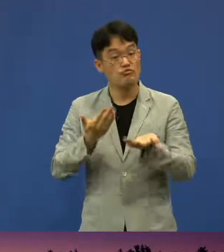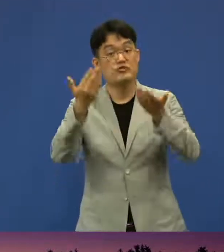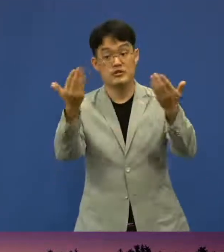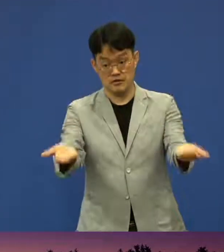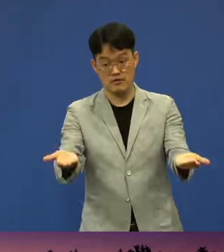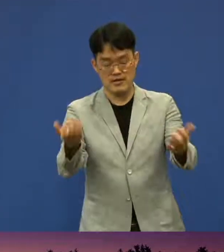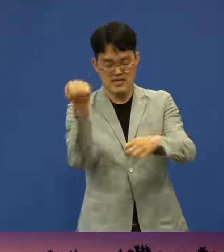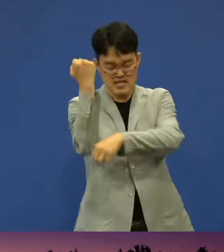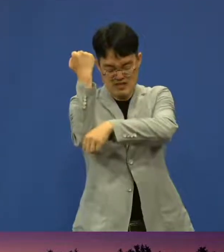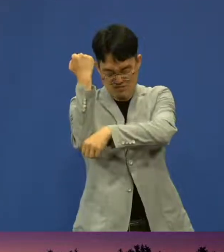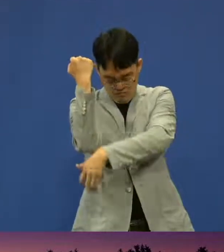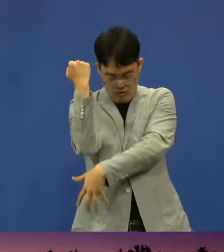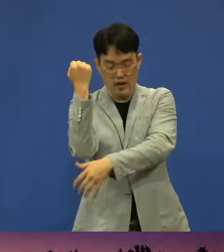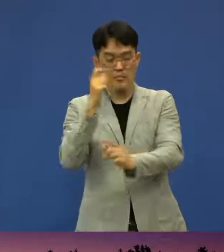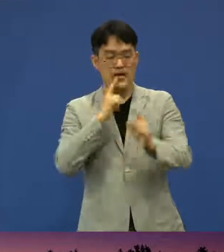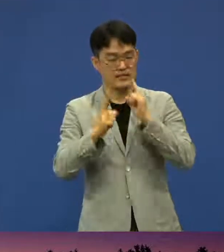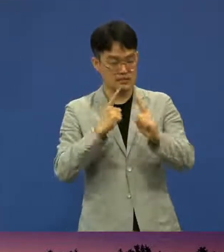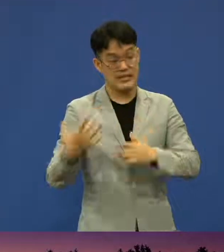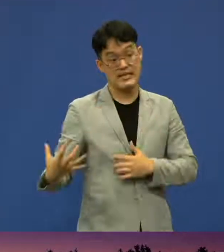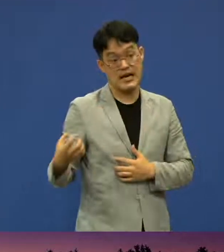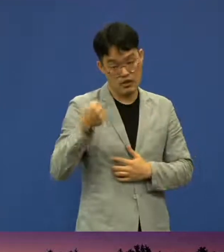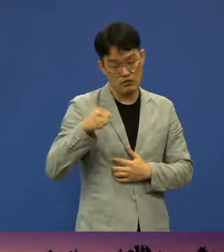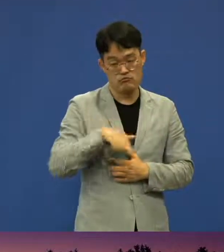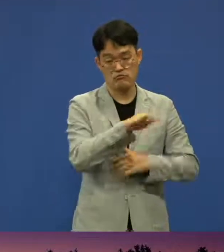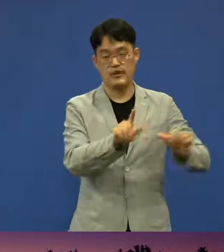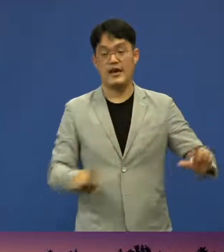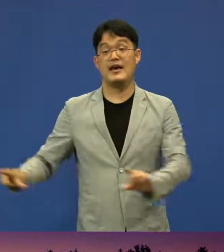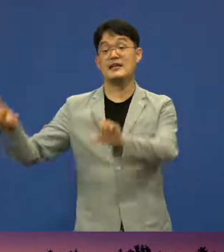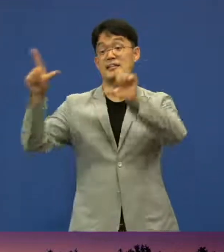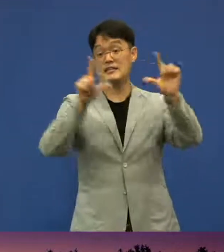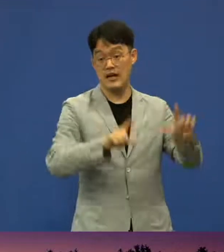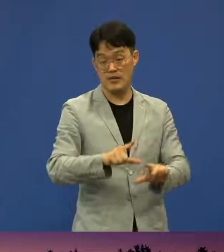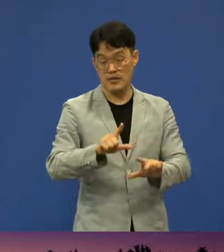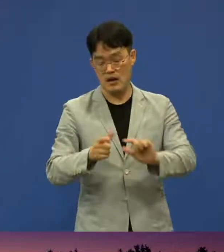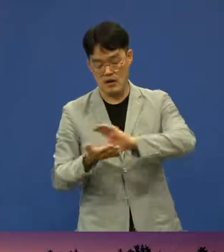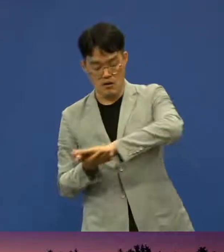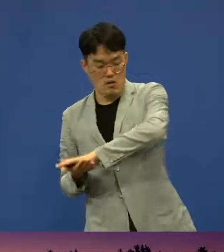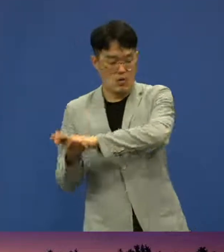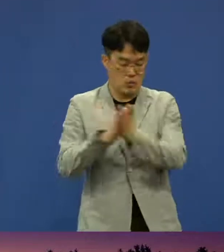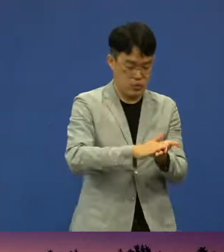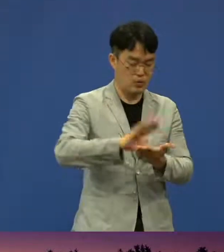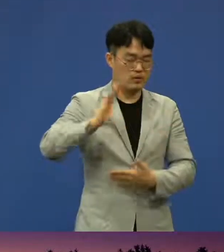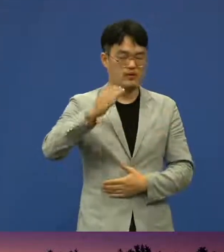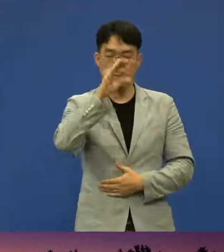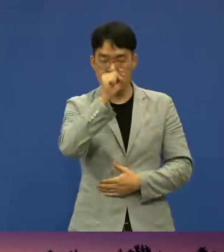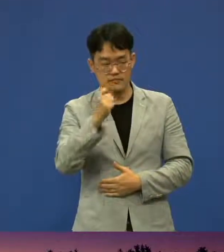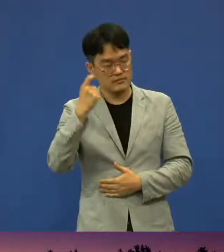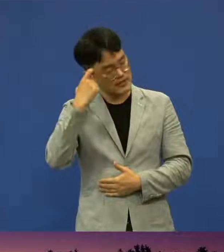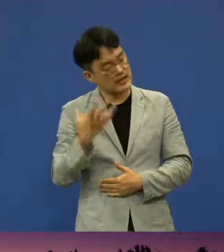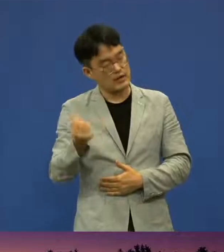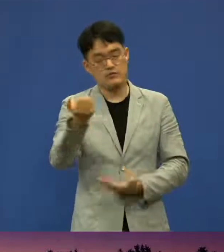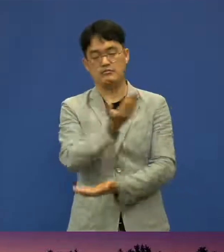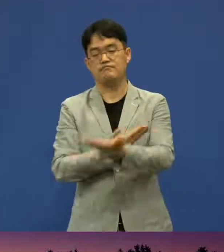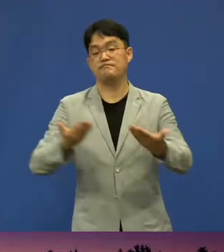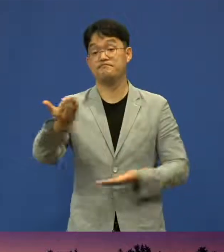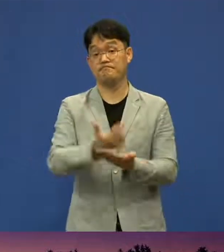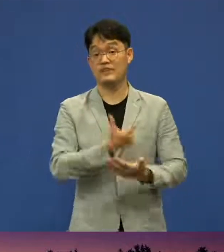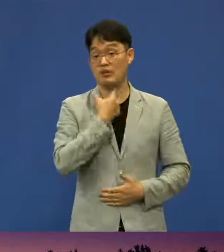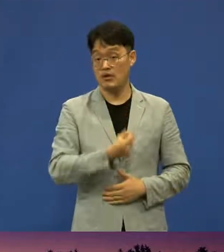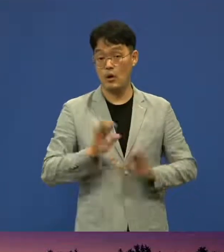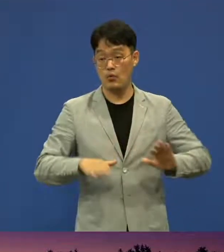말씀을 가지고 우리들의 삶이 한번 레디컬해졌으면 좋겠다, 이런 마음으로 말씀을 나누려고 하고, 오늘 여러분들이